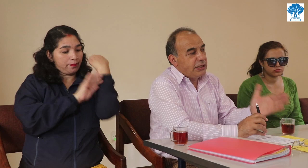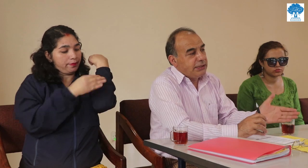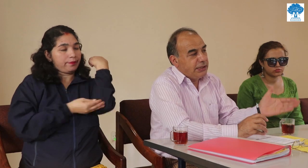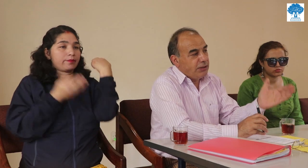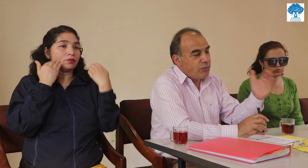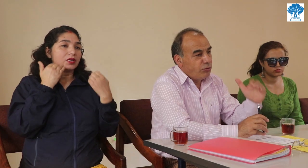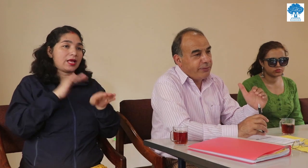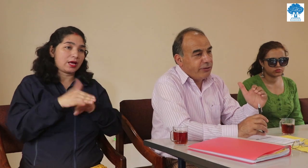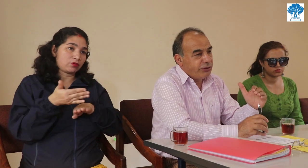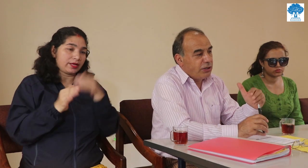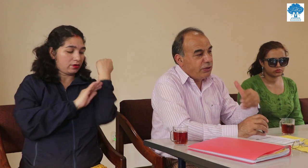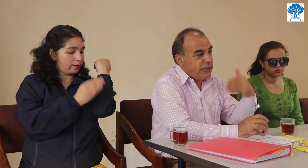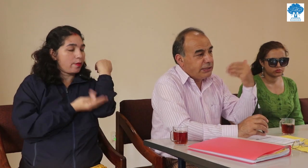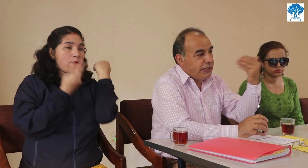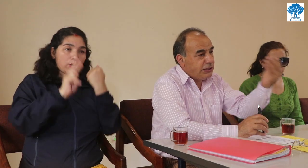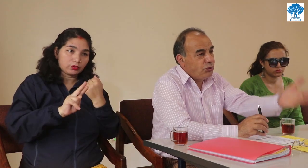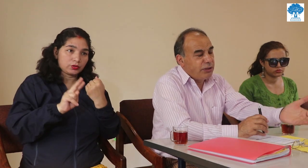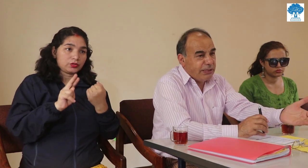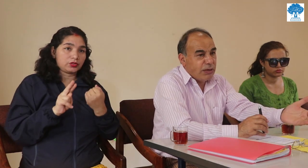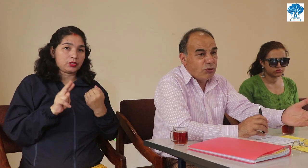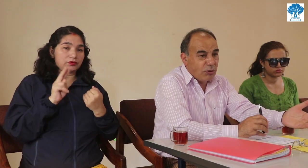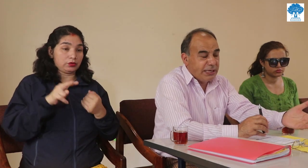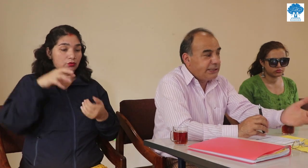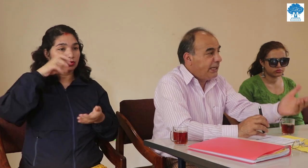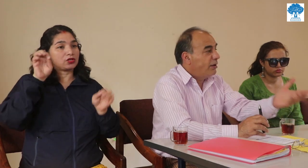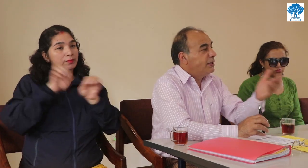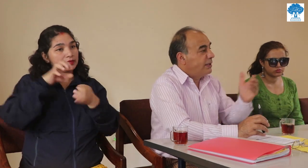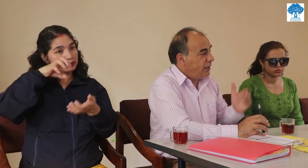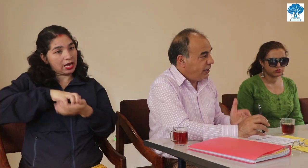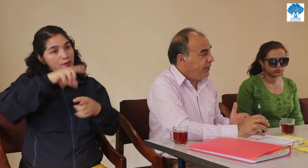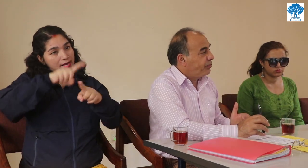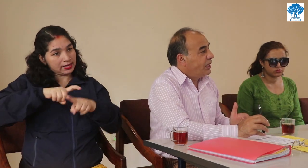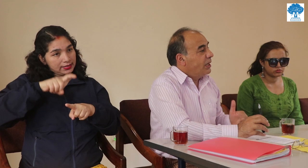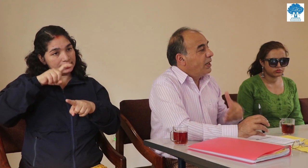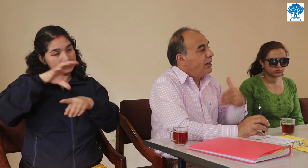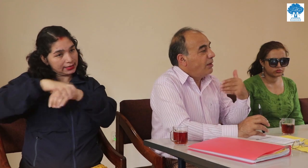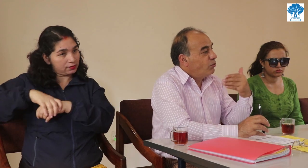मदरहरूलाई जसलाई चाहिँ गर्भवती भएको छ उनीहरूलाई चाहिँ इन्स्टिट्युसनमा ल्याउनको लागि चाहिँ इन्करेज गर्ने